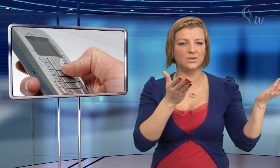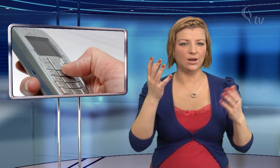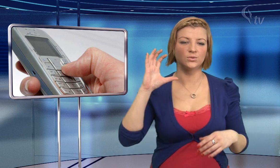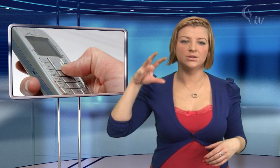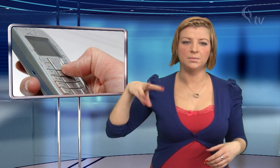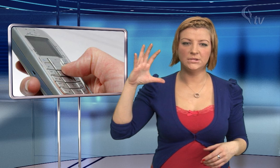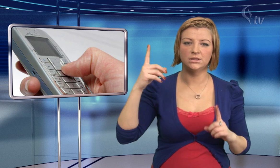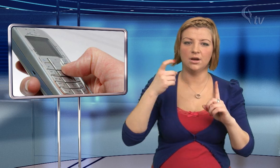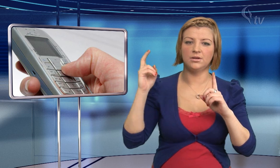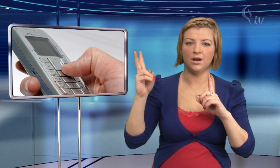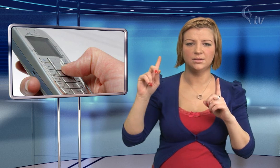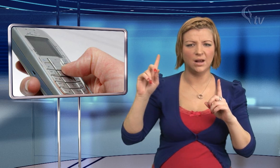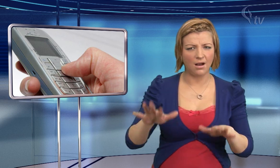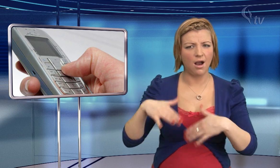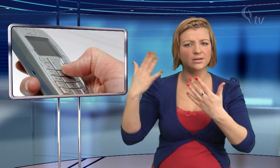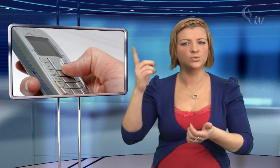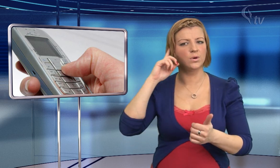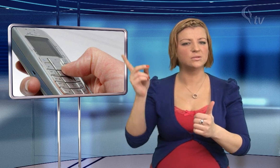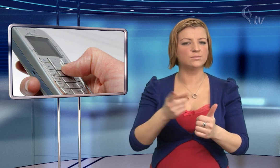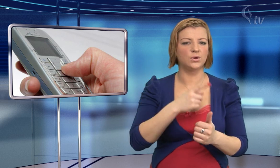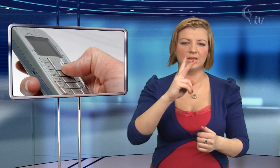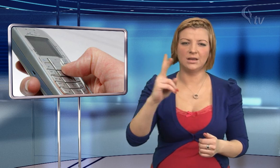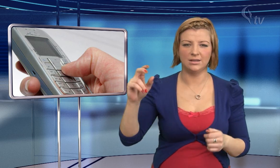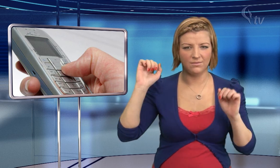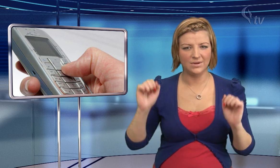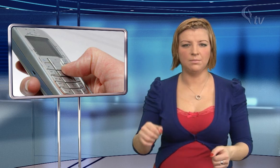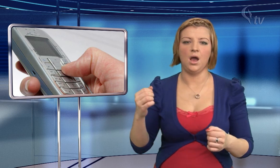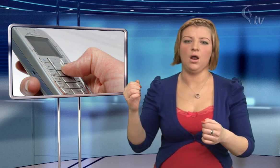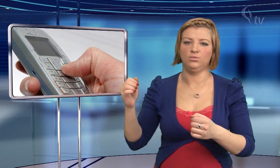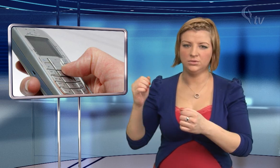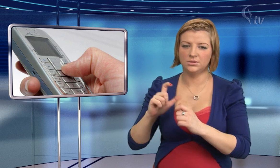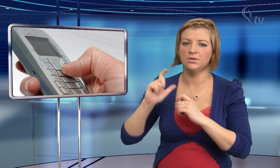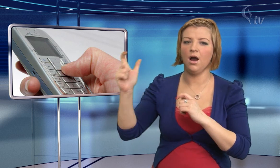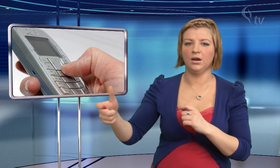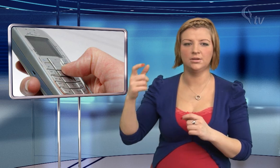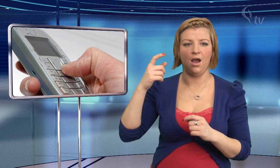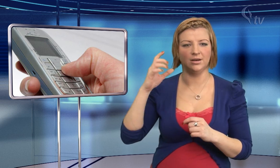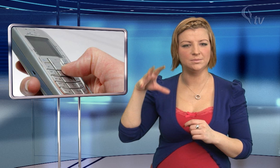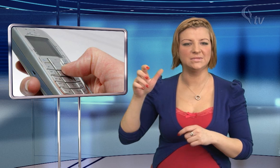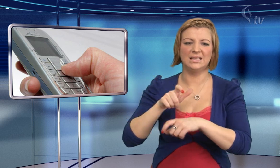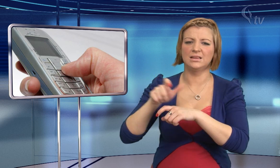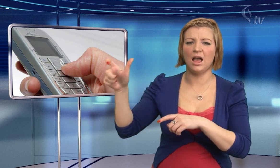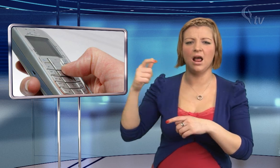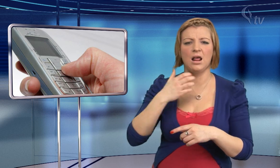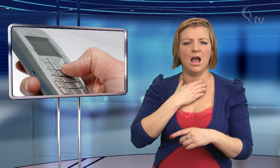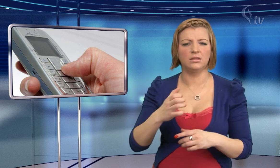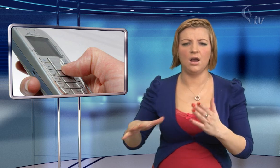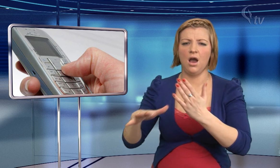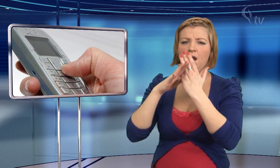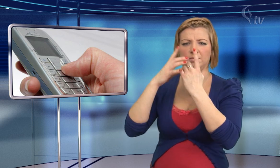vaegkuuljatele ja kurtidele suunatud SMS 112 teenuse, millega antakse sihtgrupile võimalus